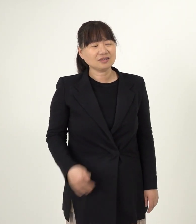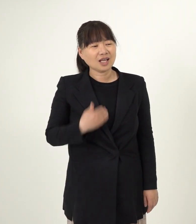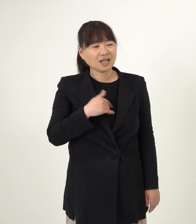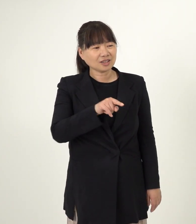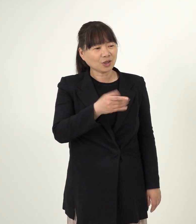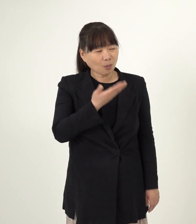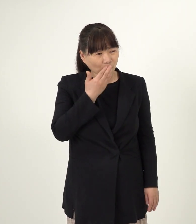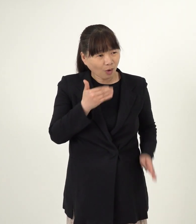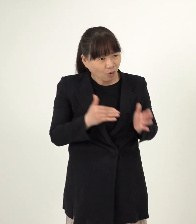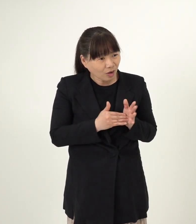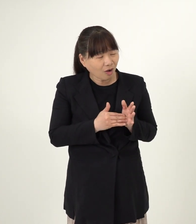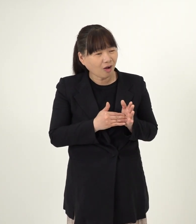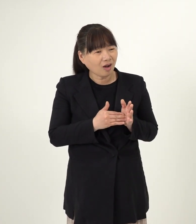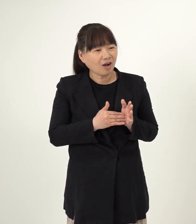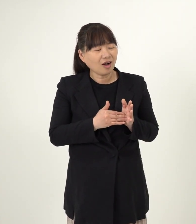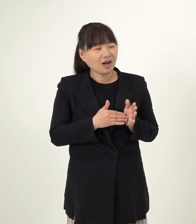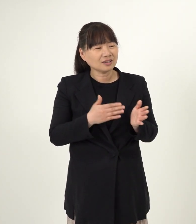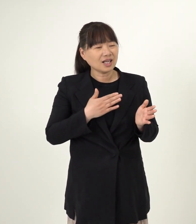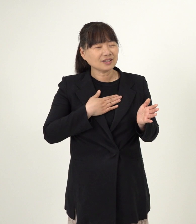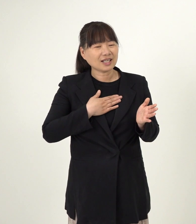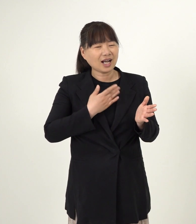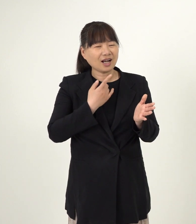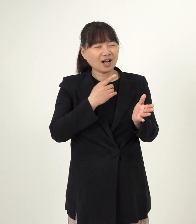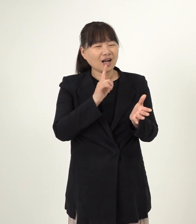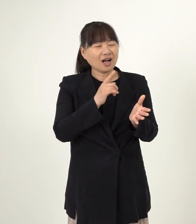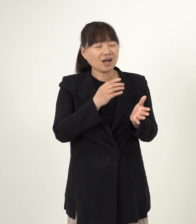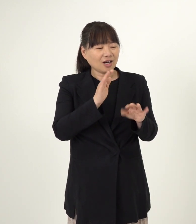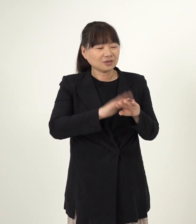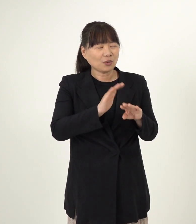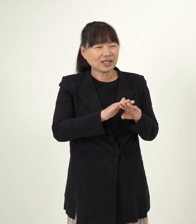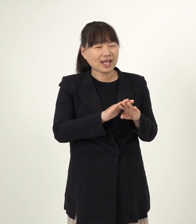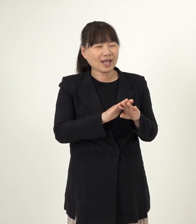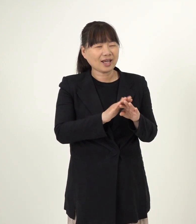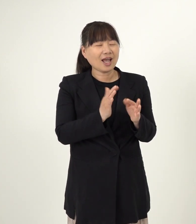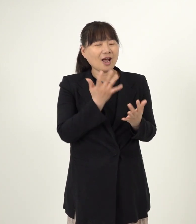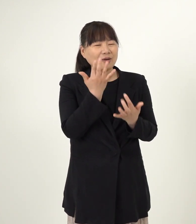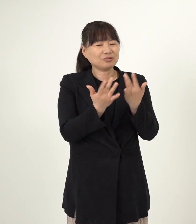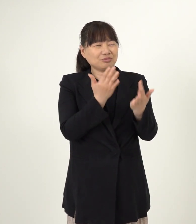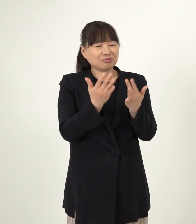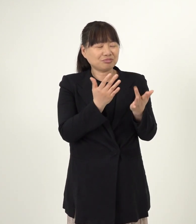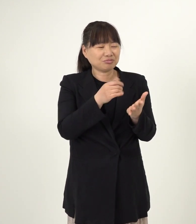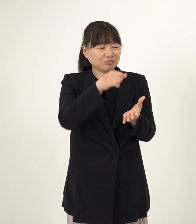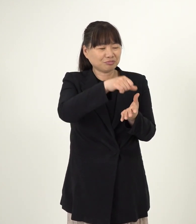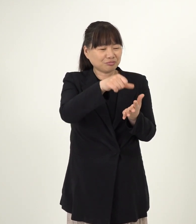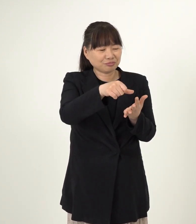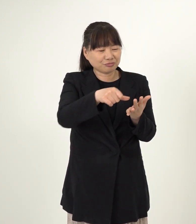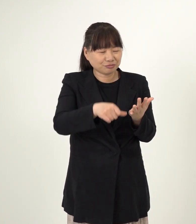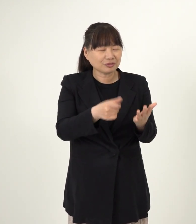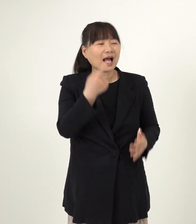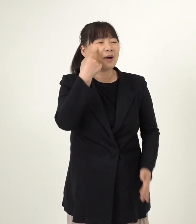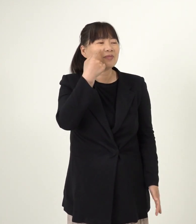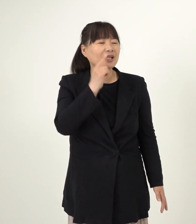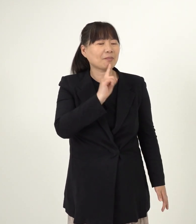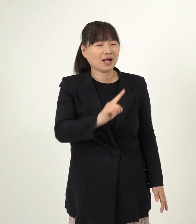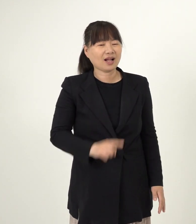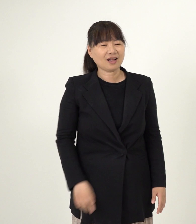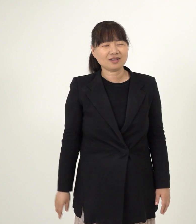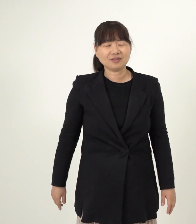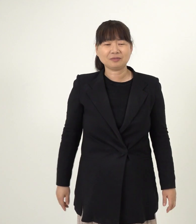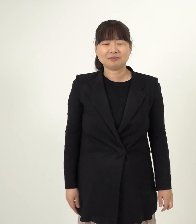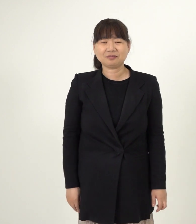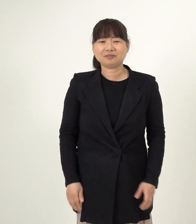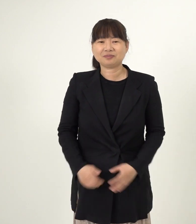그걸 먹었으면 손에 장을 지진다. 이런 말이 있죠. 그러니까